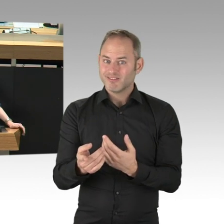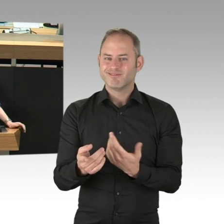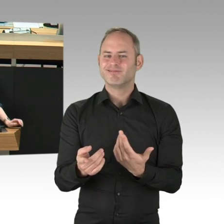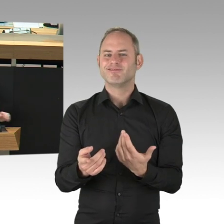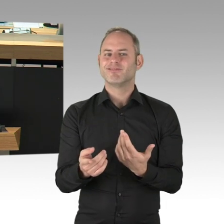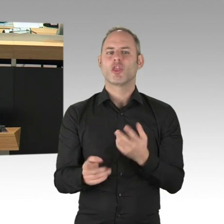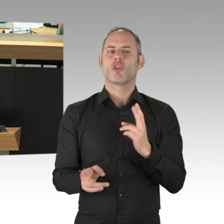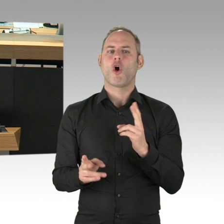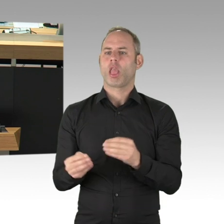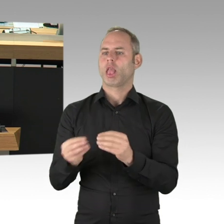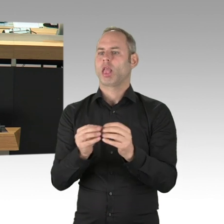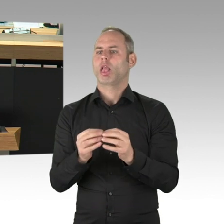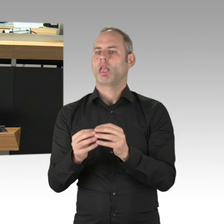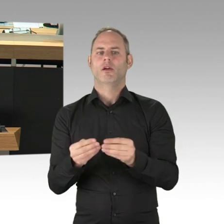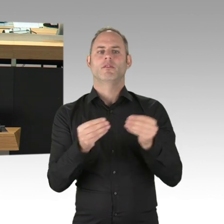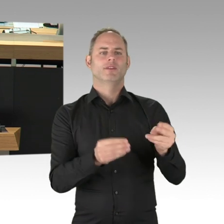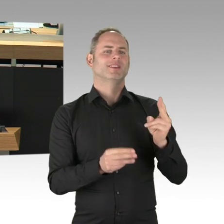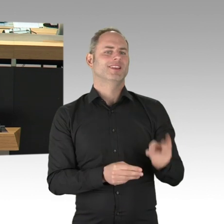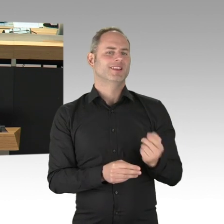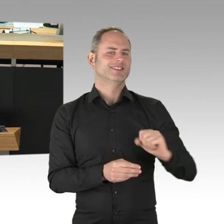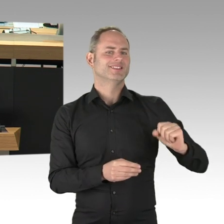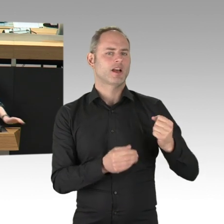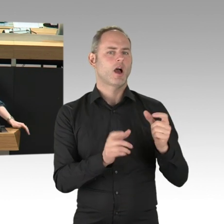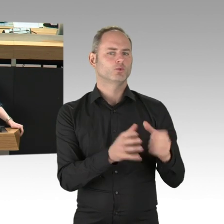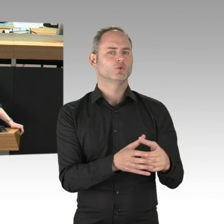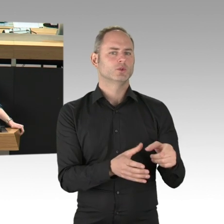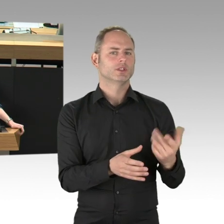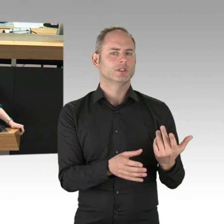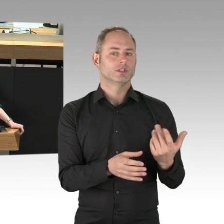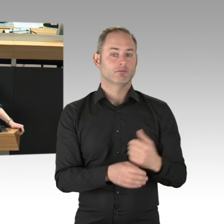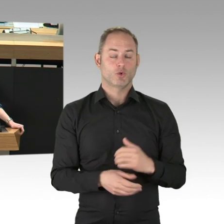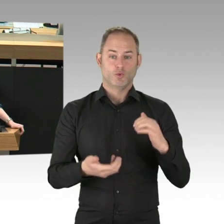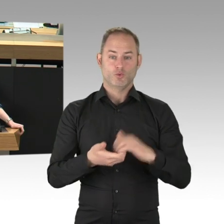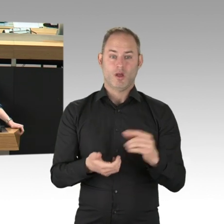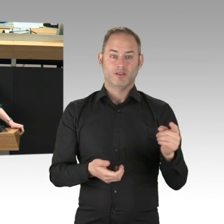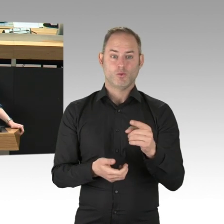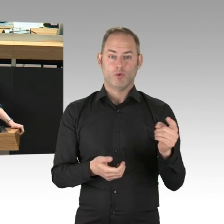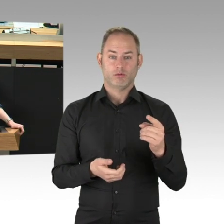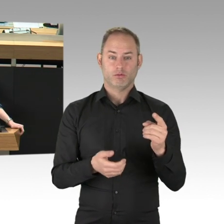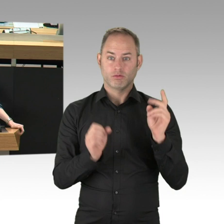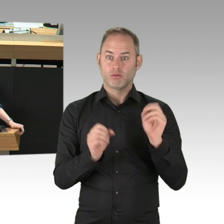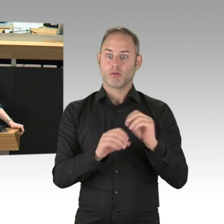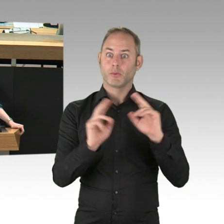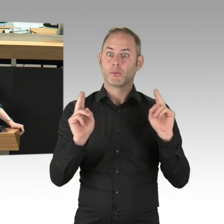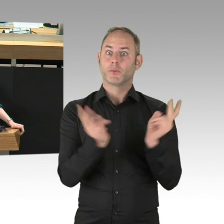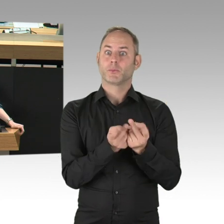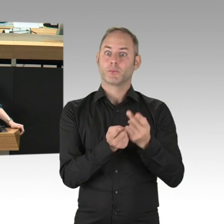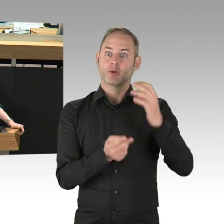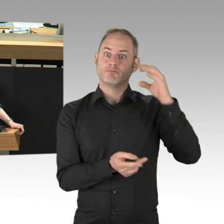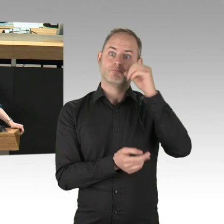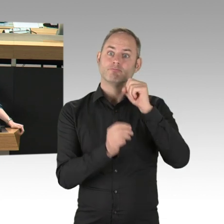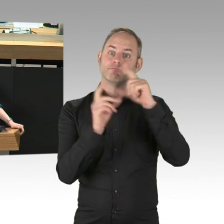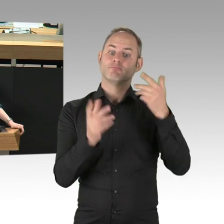erteilt wird. Die Vergabe von Räumen oder finanziellen Mitteln an die BDS-Kampagne oder vergleichbare Strömungen kann damit